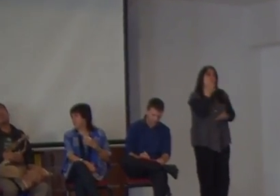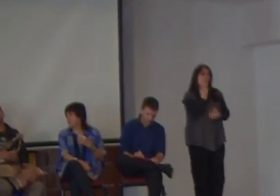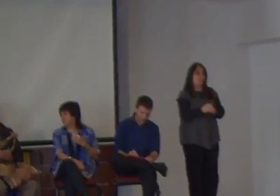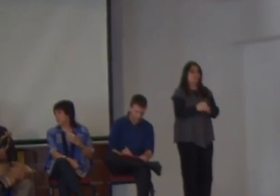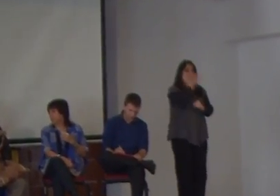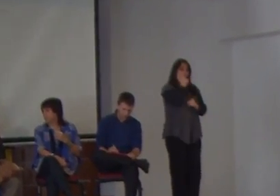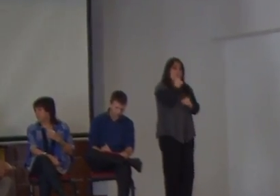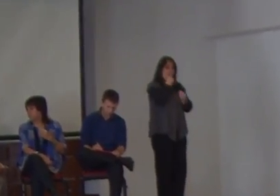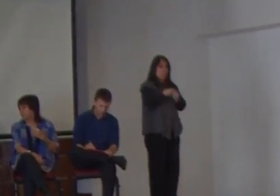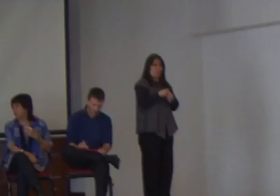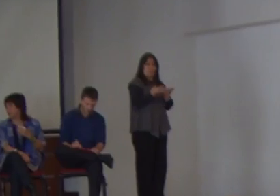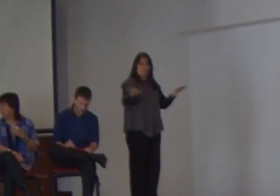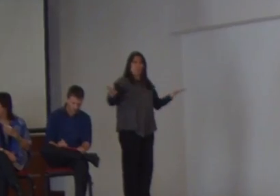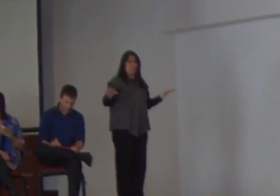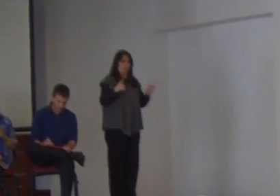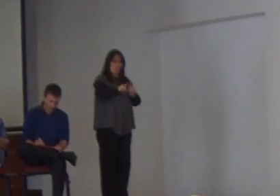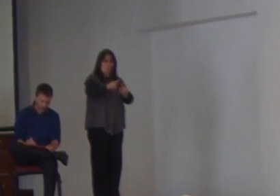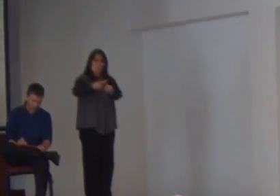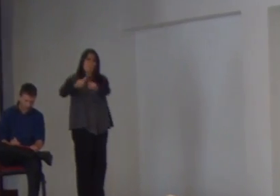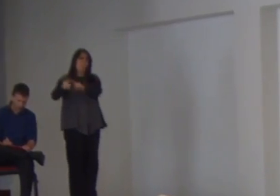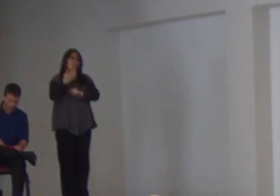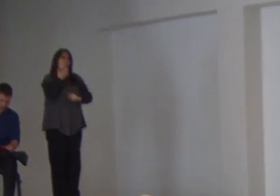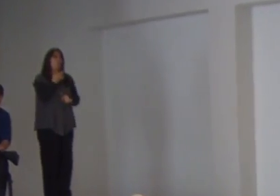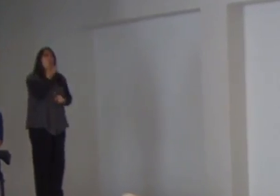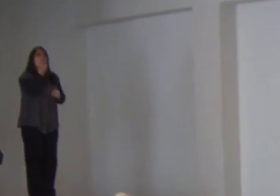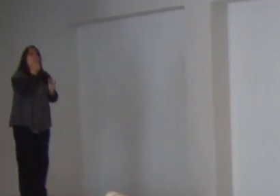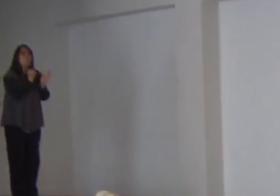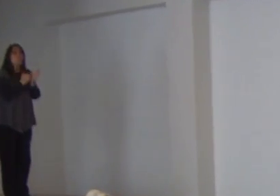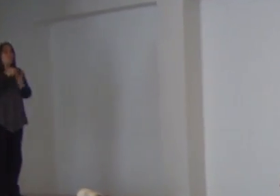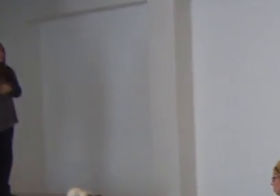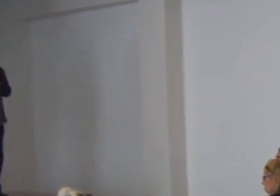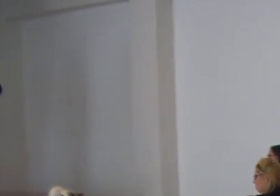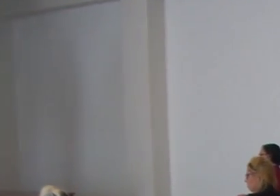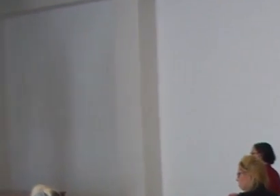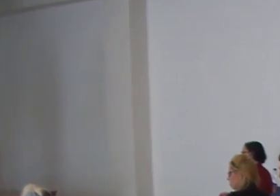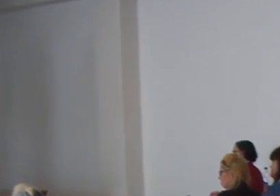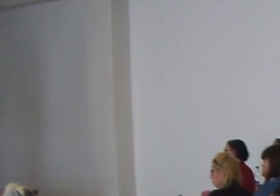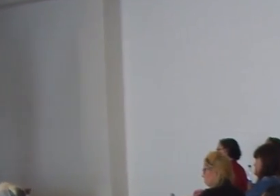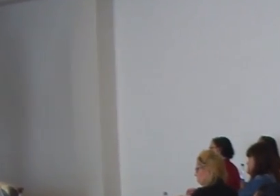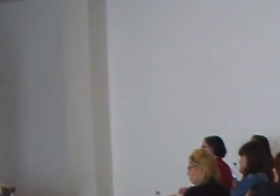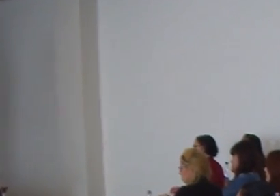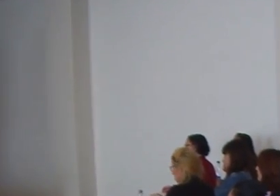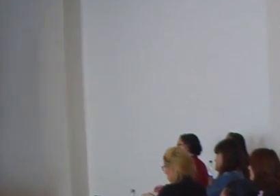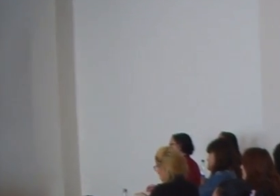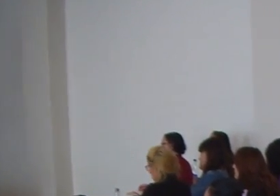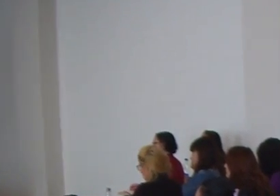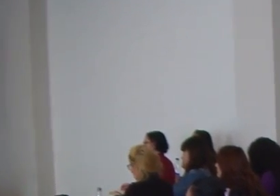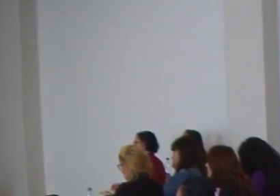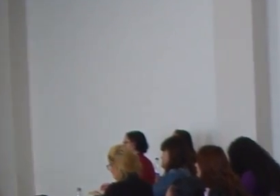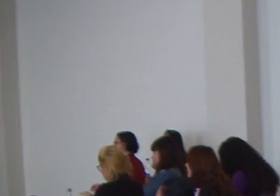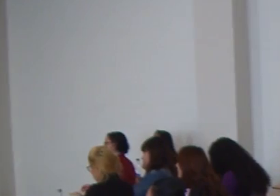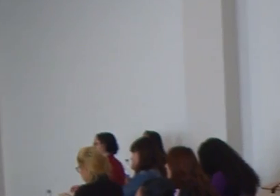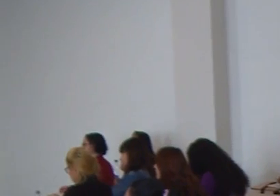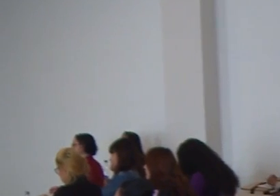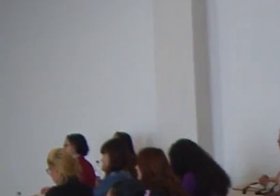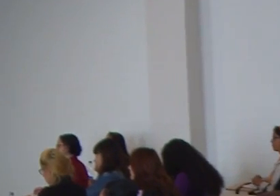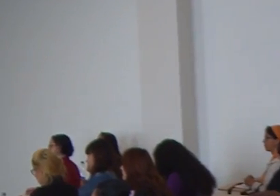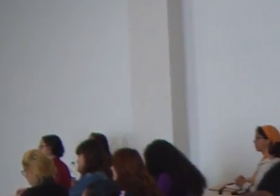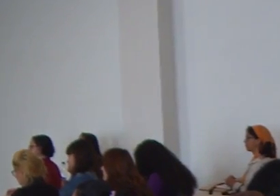rojos tienen diferentes matices. Así compararía la infancia desde la postura de